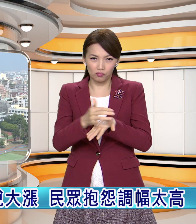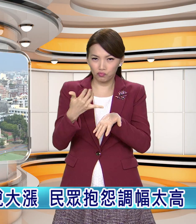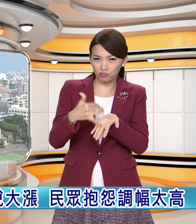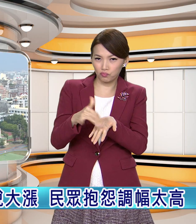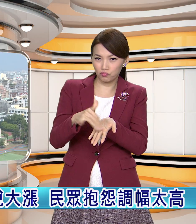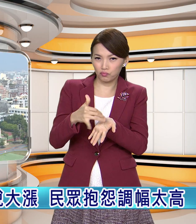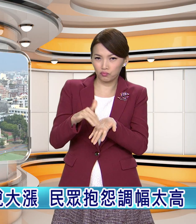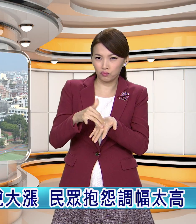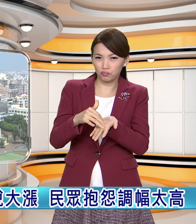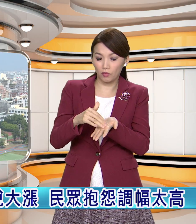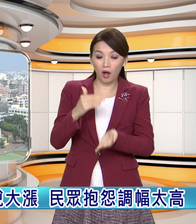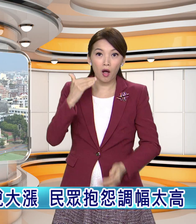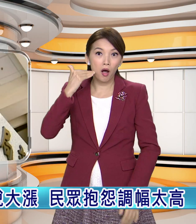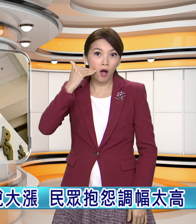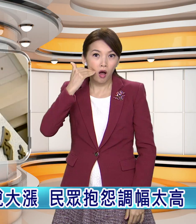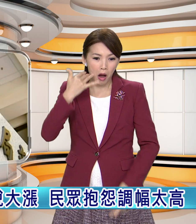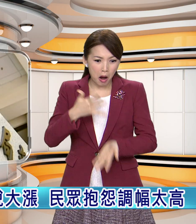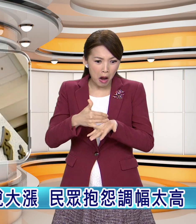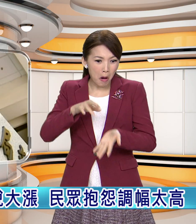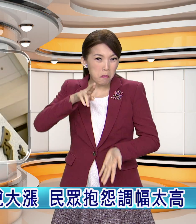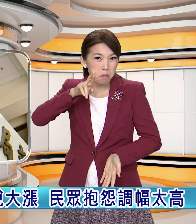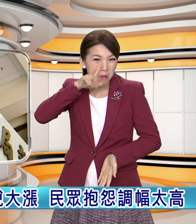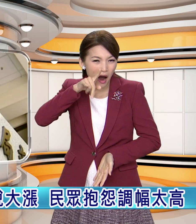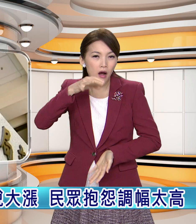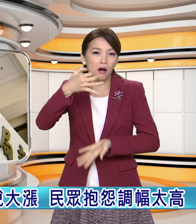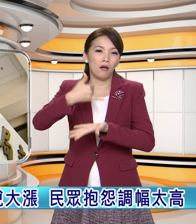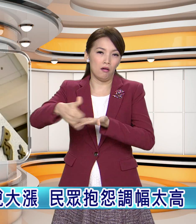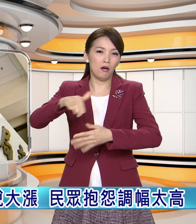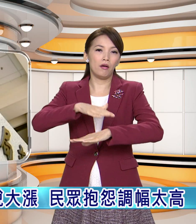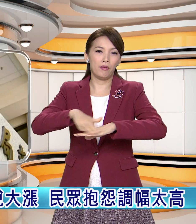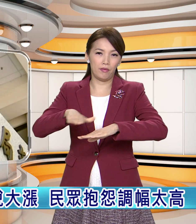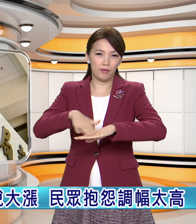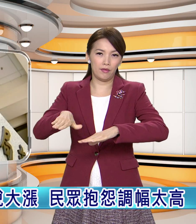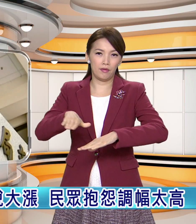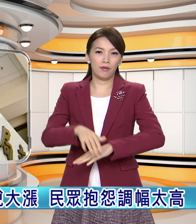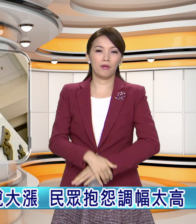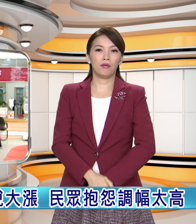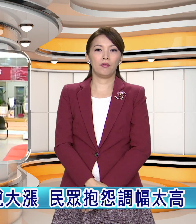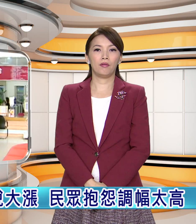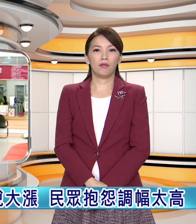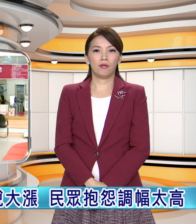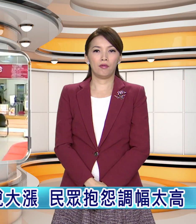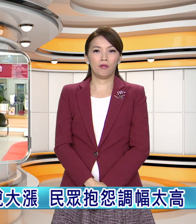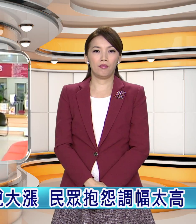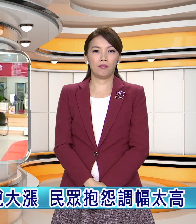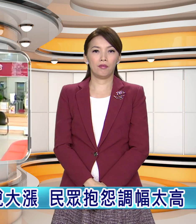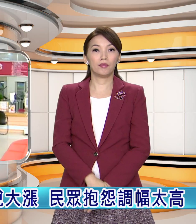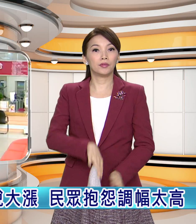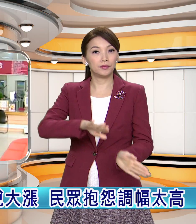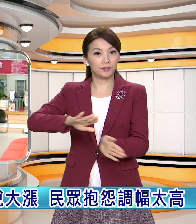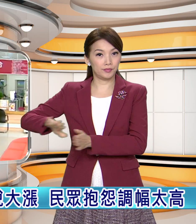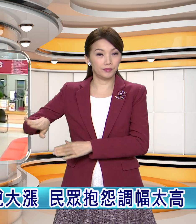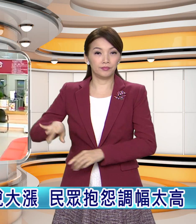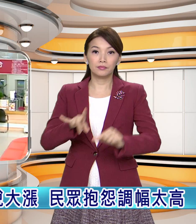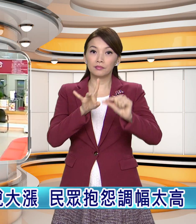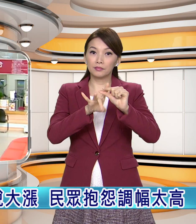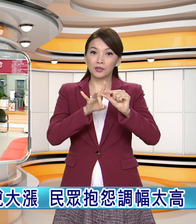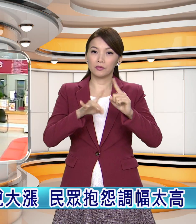地价，如果有误课的税也要退税。而另外在台中呢，也